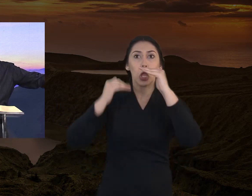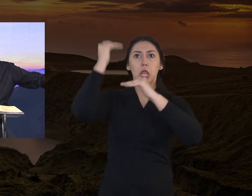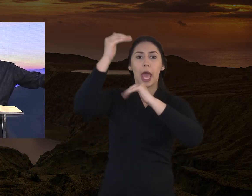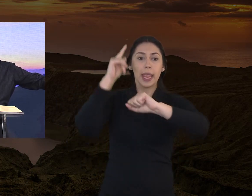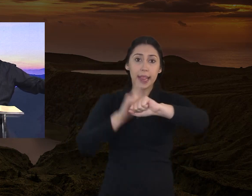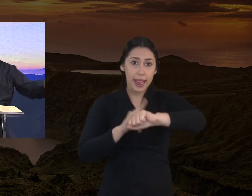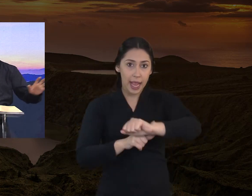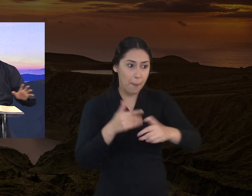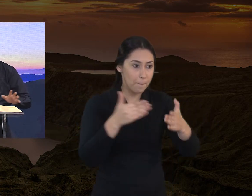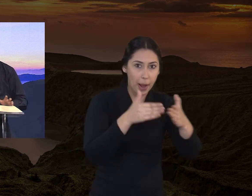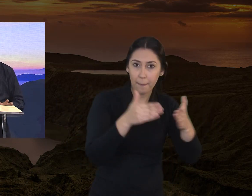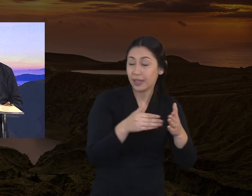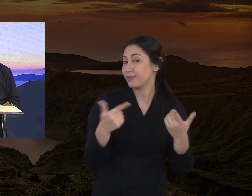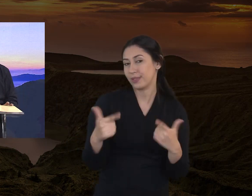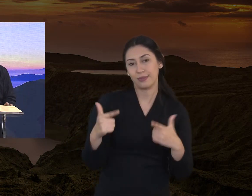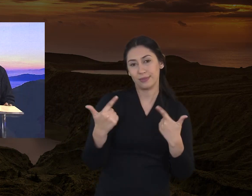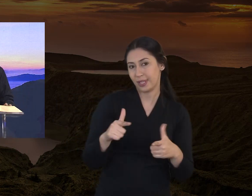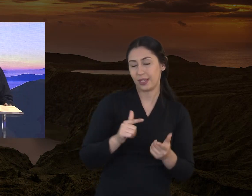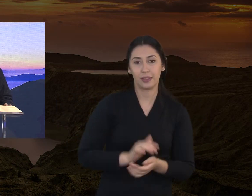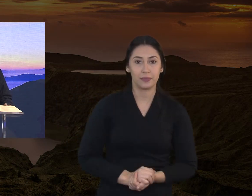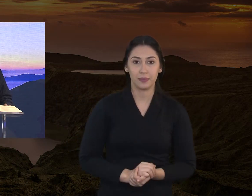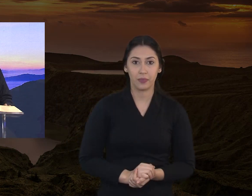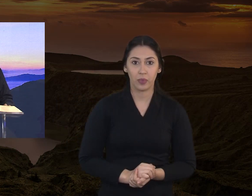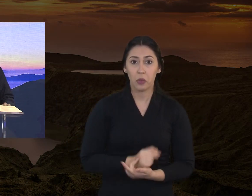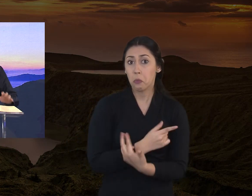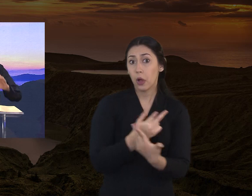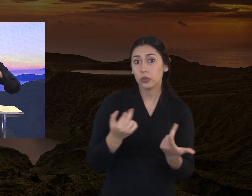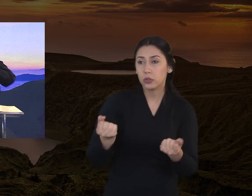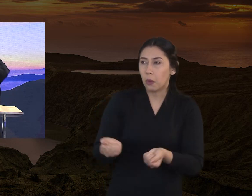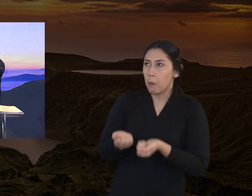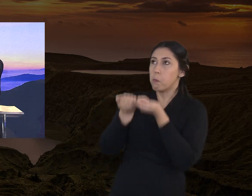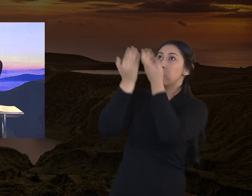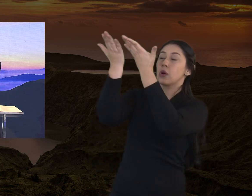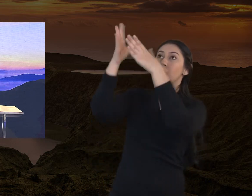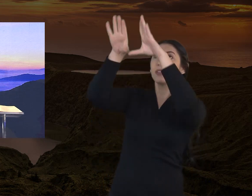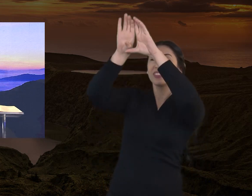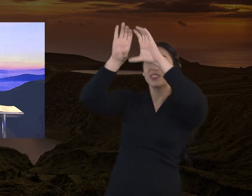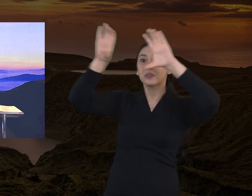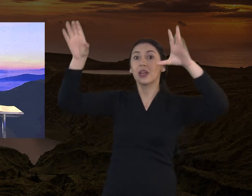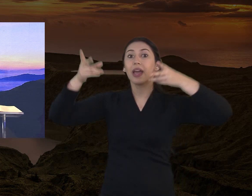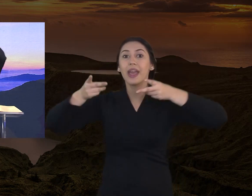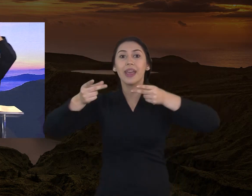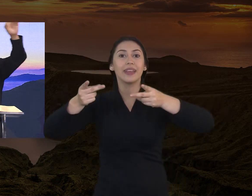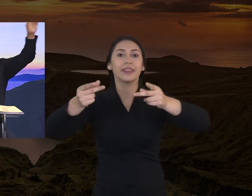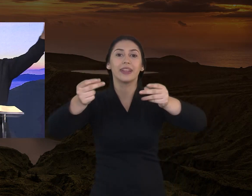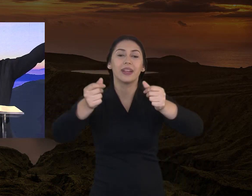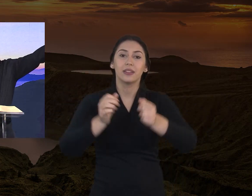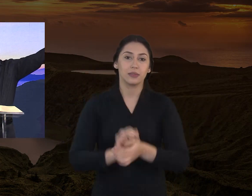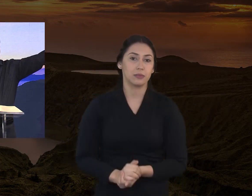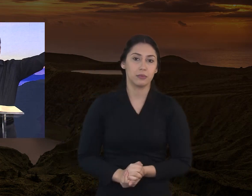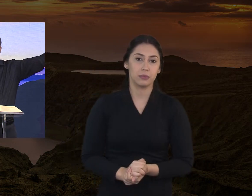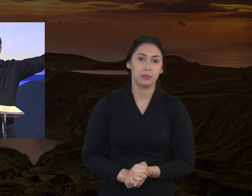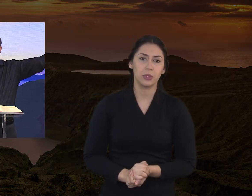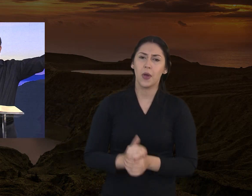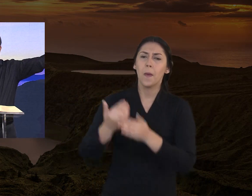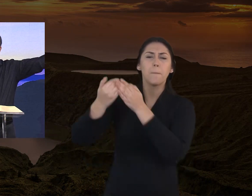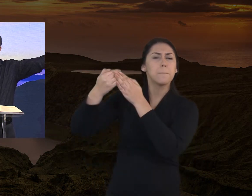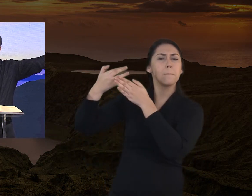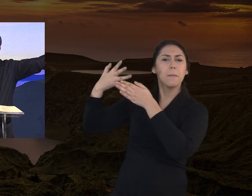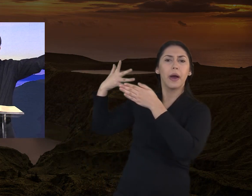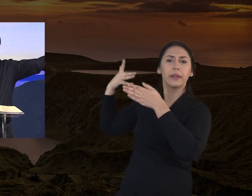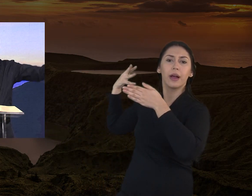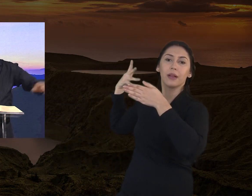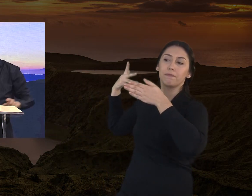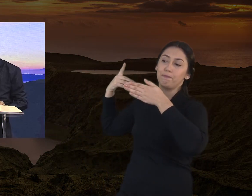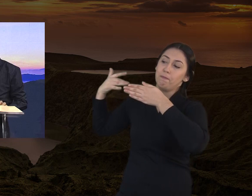tempo. Aquilo que foi lançado na eternidade já vale por toda a eternidade, desde a